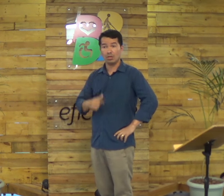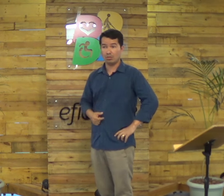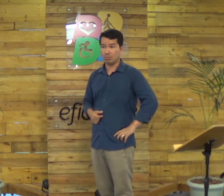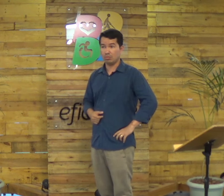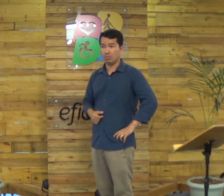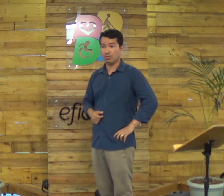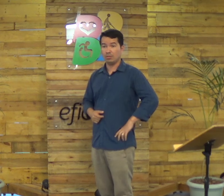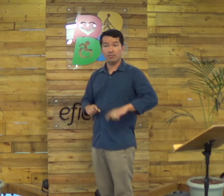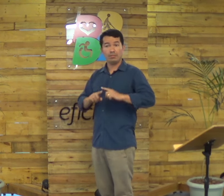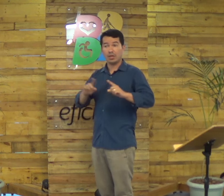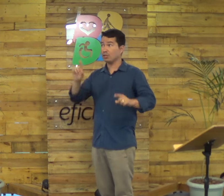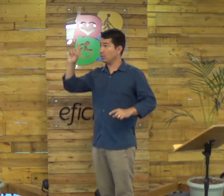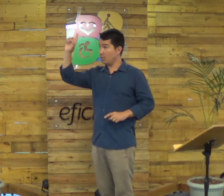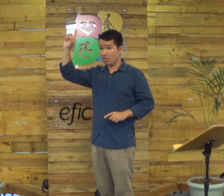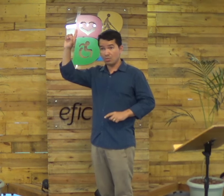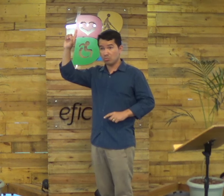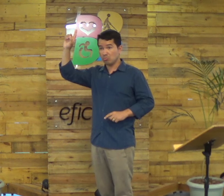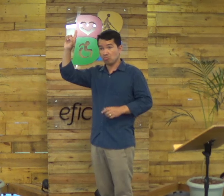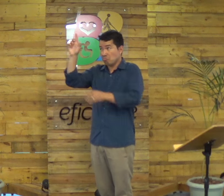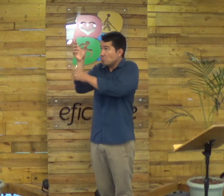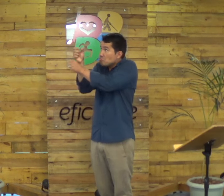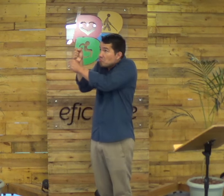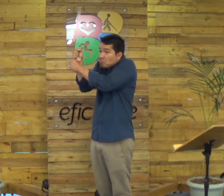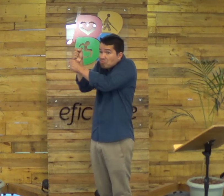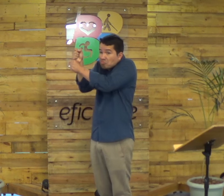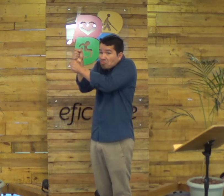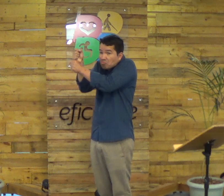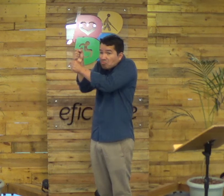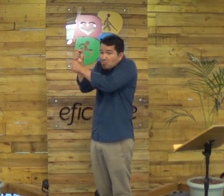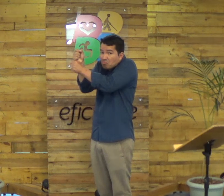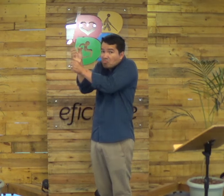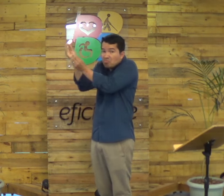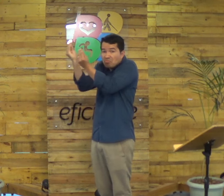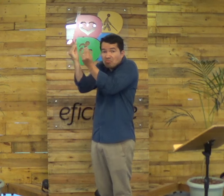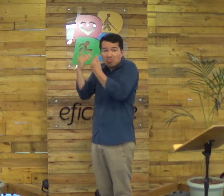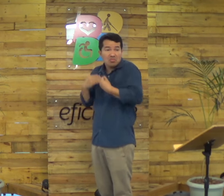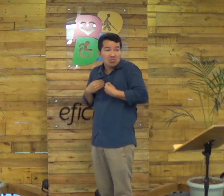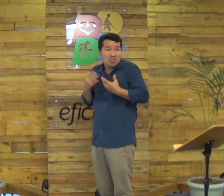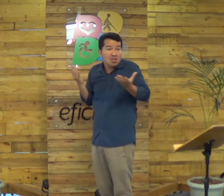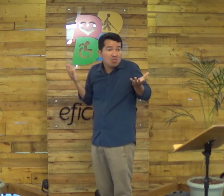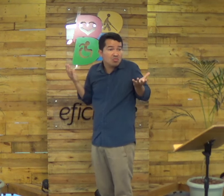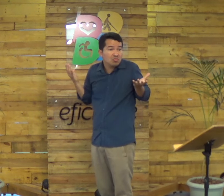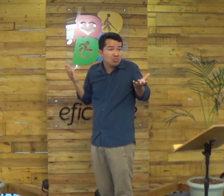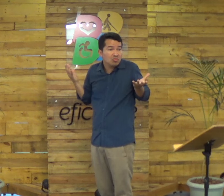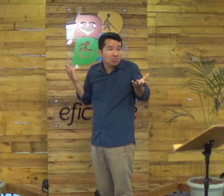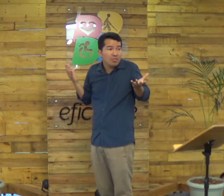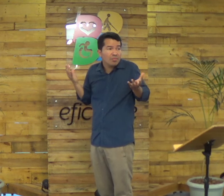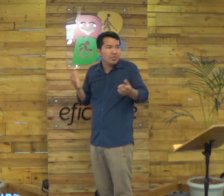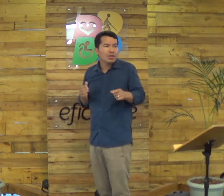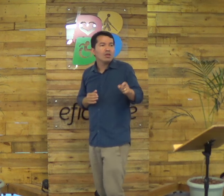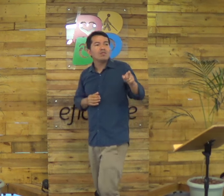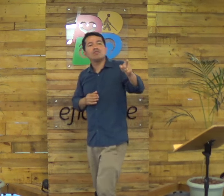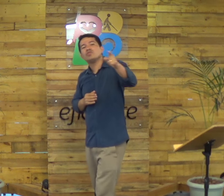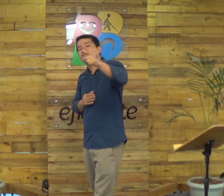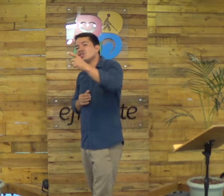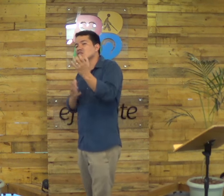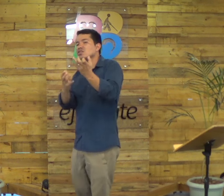eu não tinha condições para ir, mas Deus, né, foi minha fonte de confiança, ele me deu a